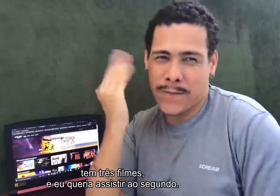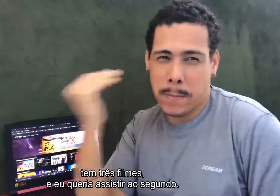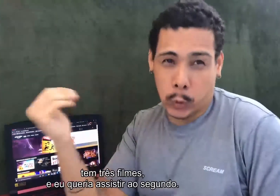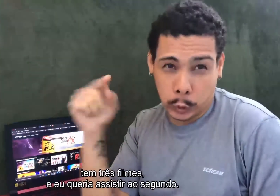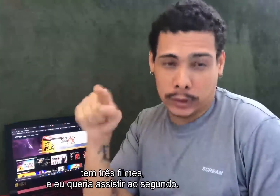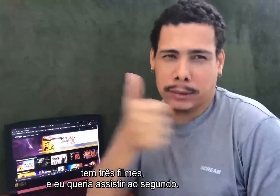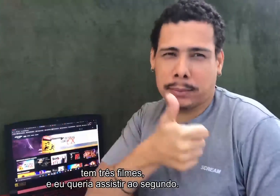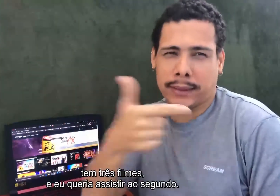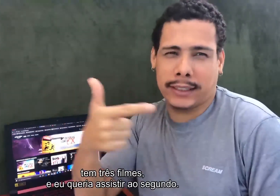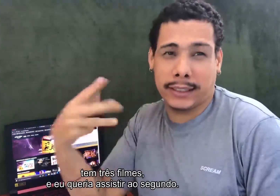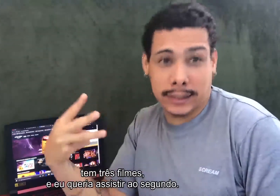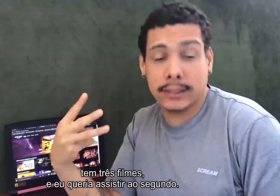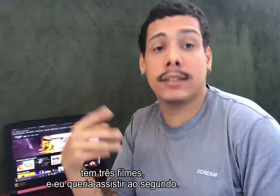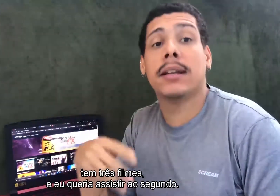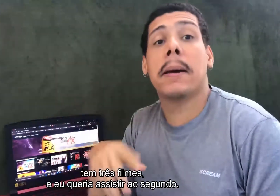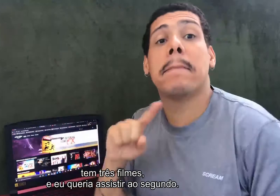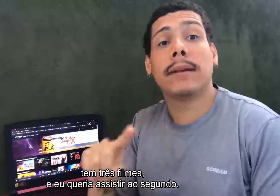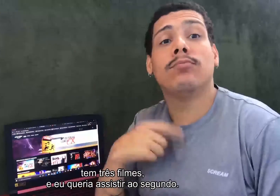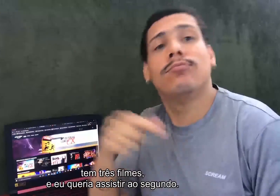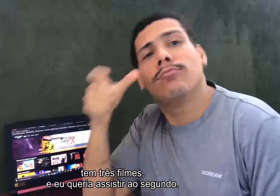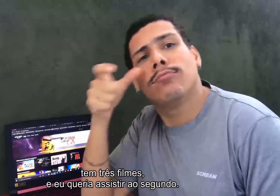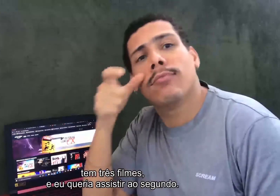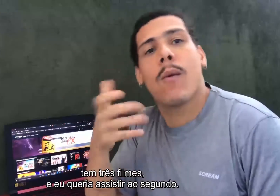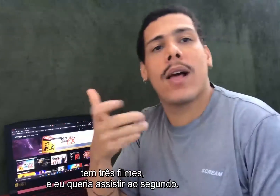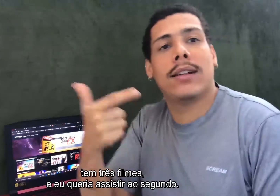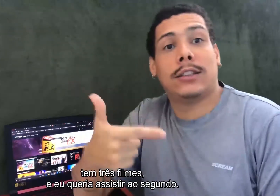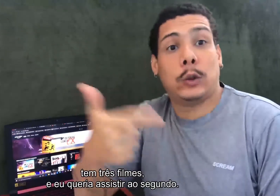Tem 3 filmes e eu queria assistir o segundo.